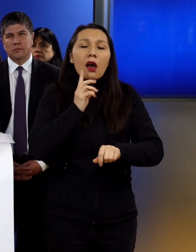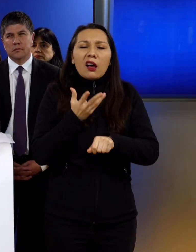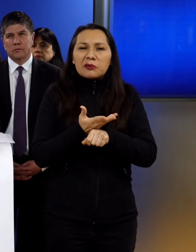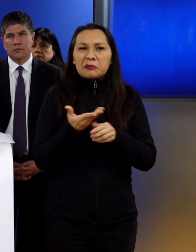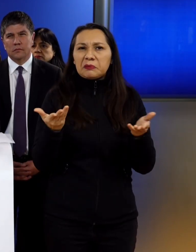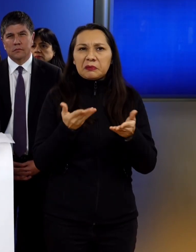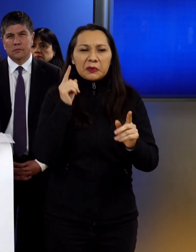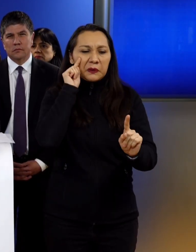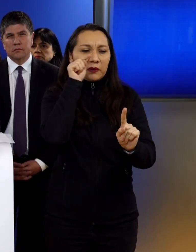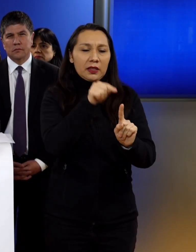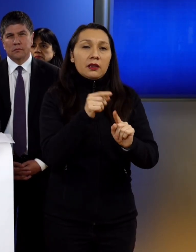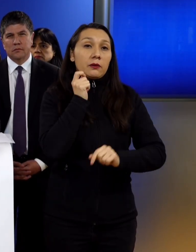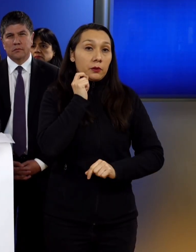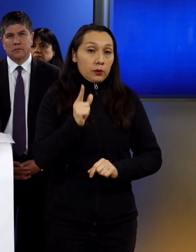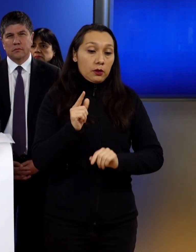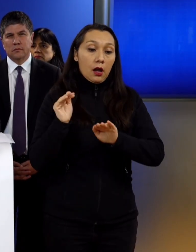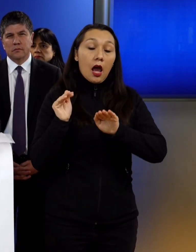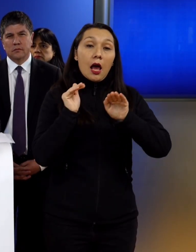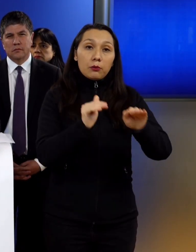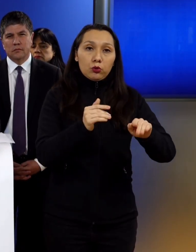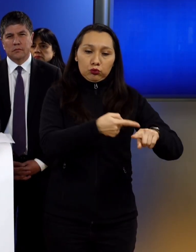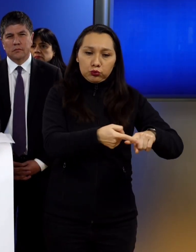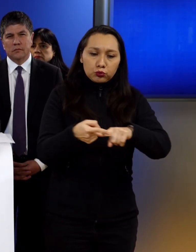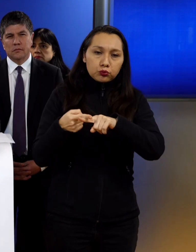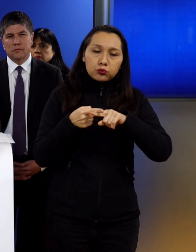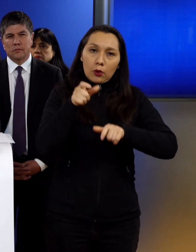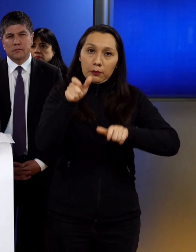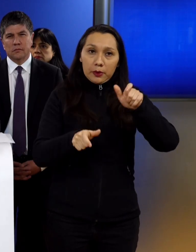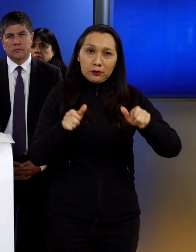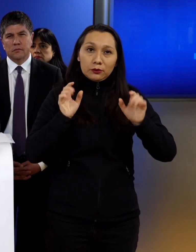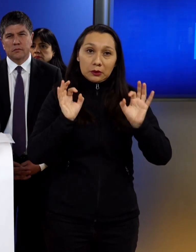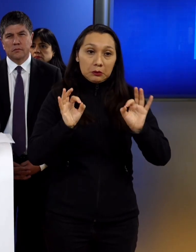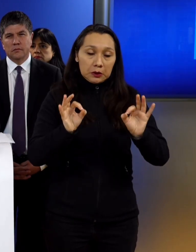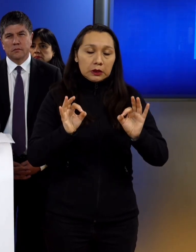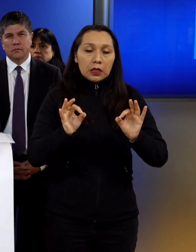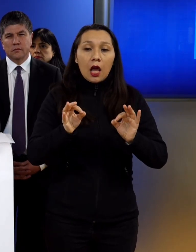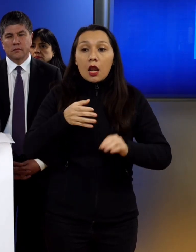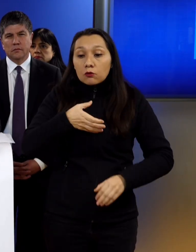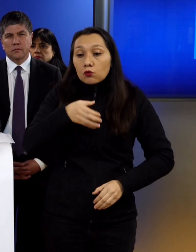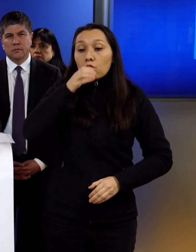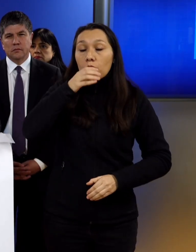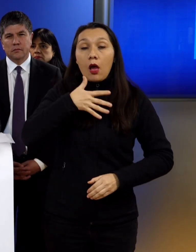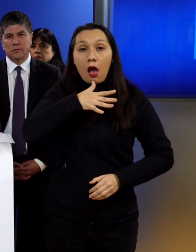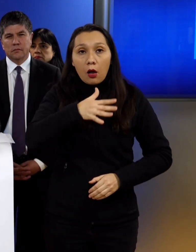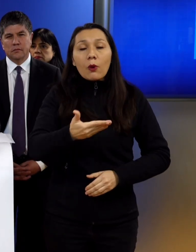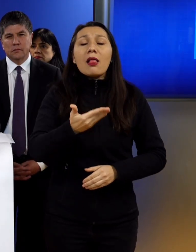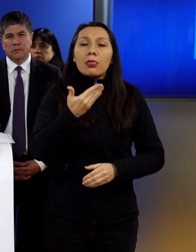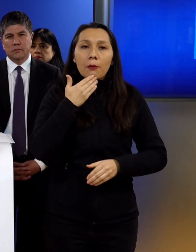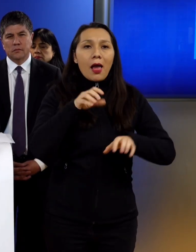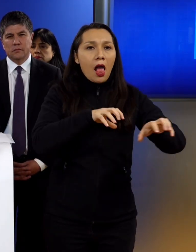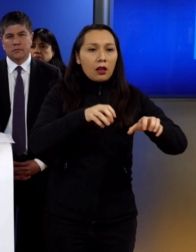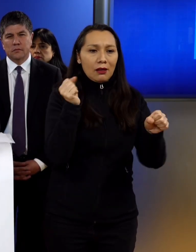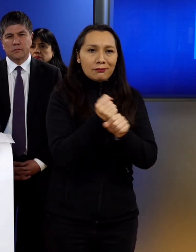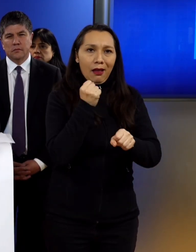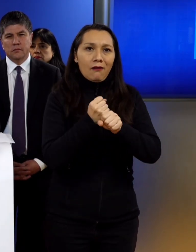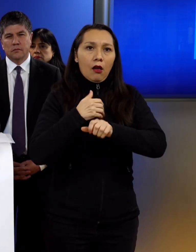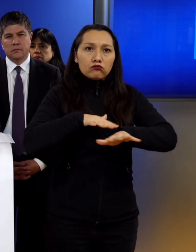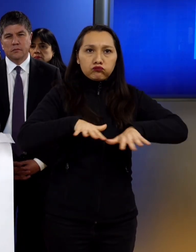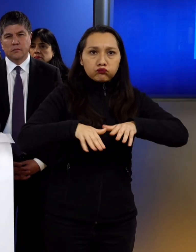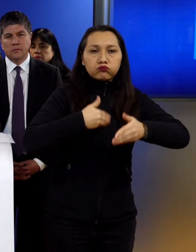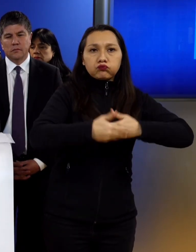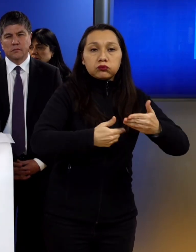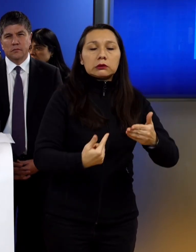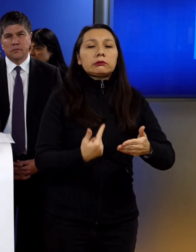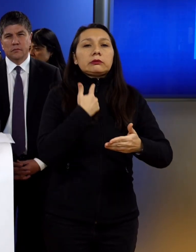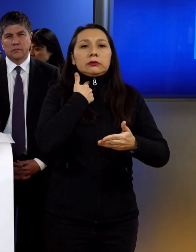por objeto tanto apoyar socialmente a las personas, especialmente para el consumo humano, como también a la actividad productiva que se